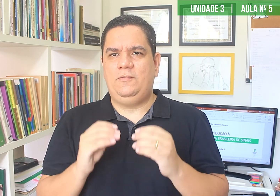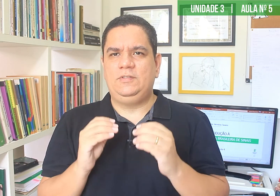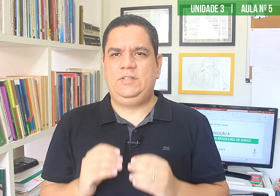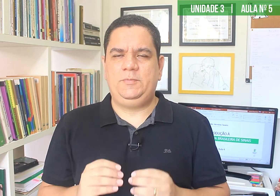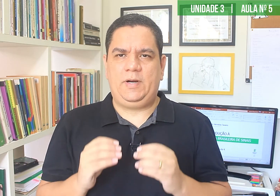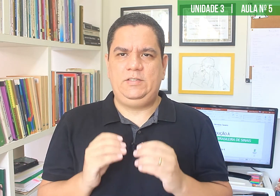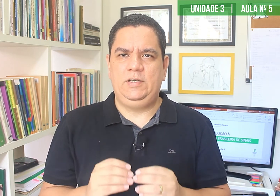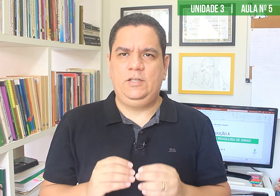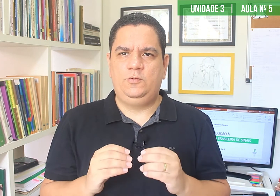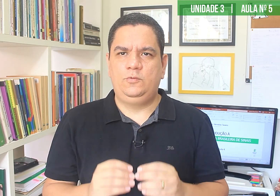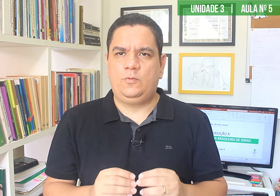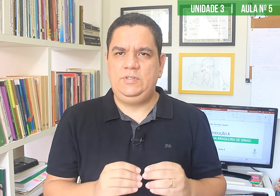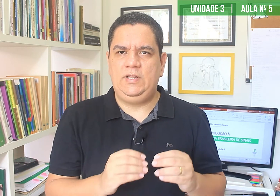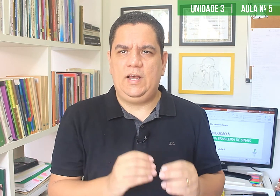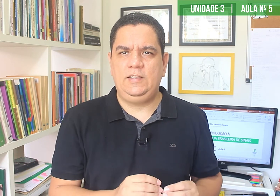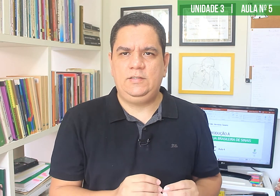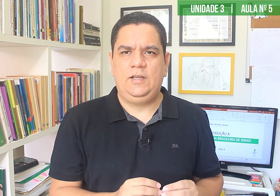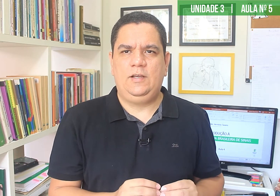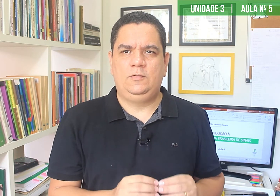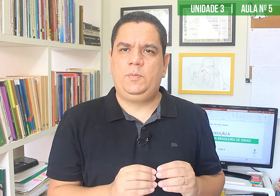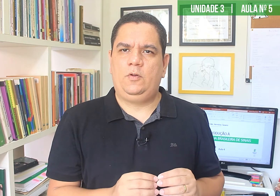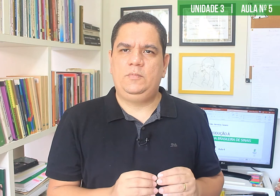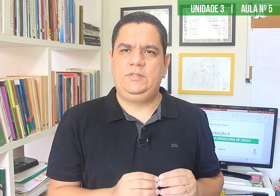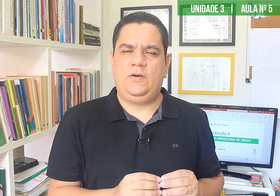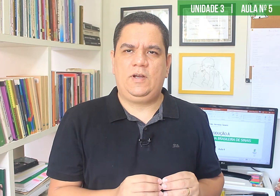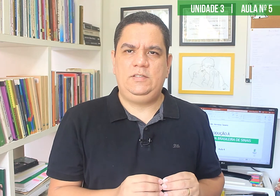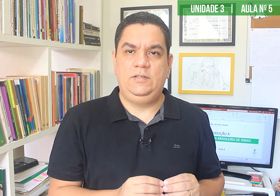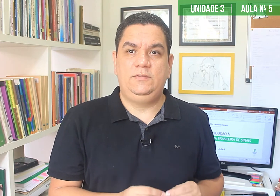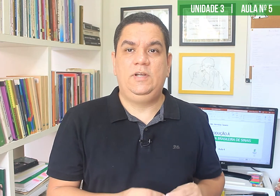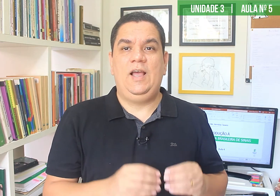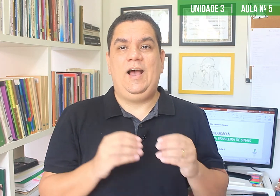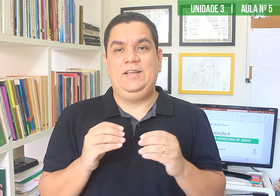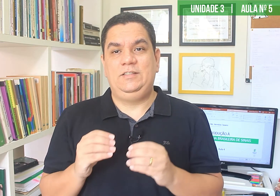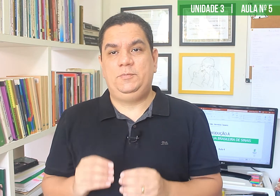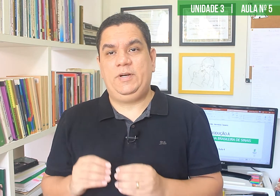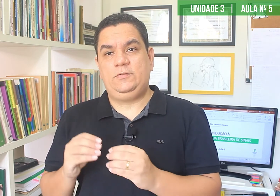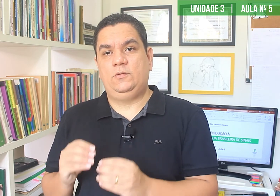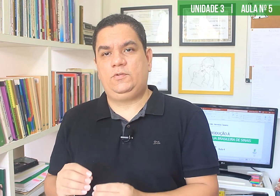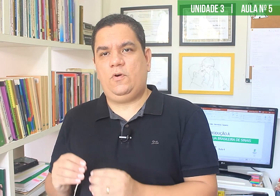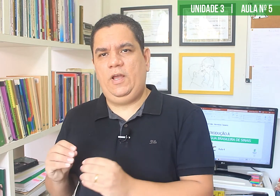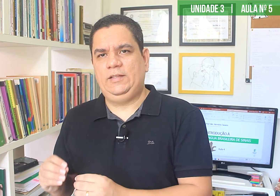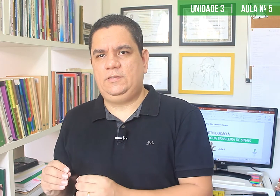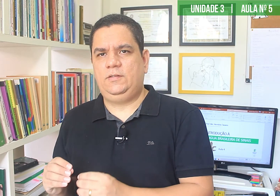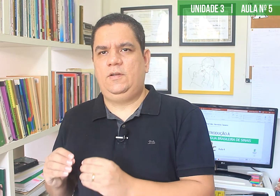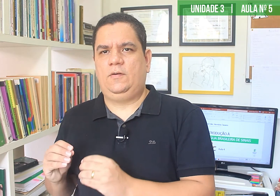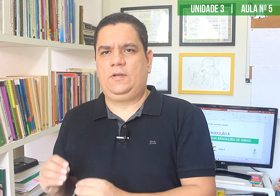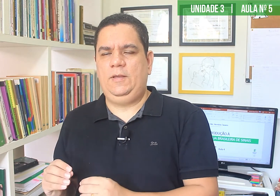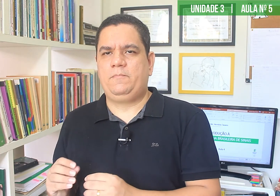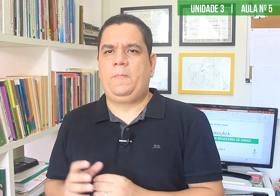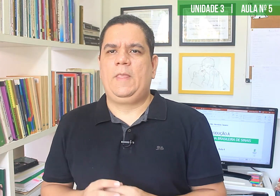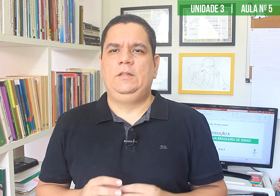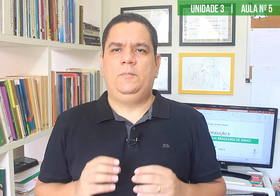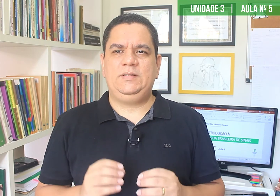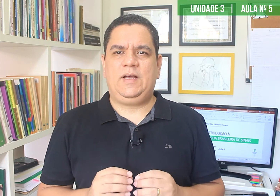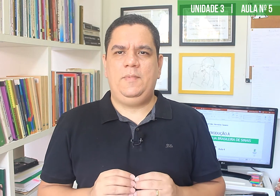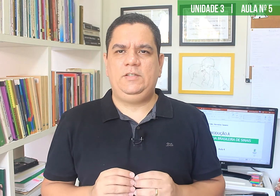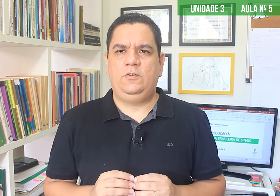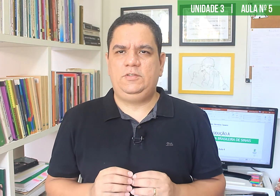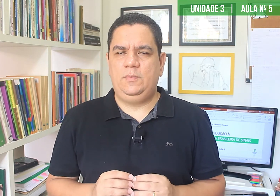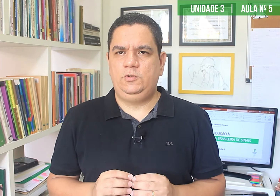vocês pratiquem, junto com os sinais dos pronomes interrogativos, as expressões corretas, ok? Então, basicamente, nós temos